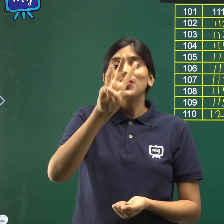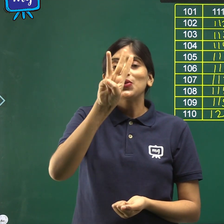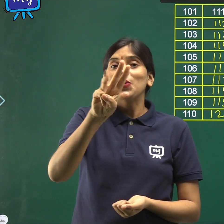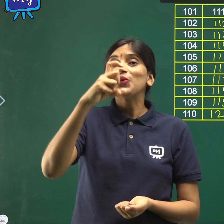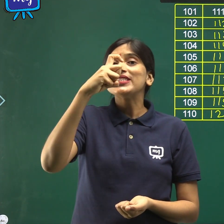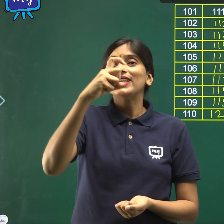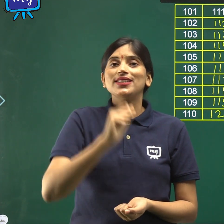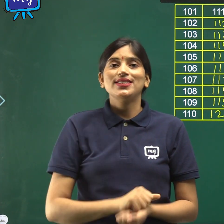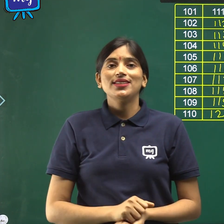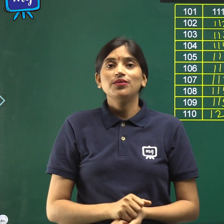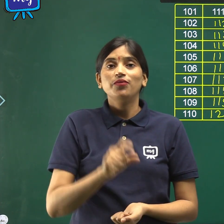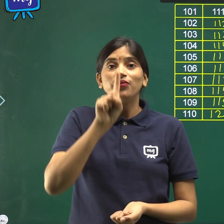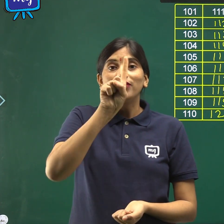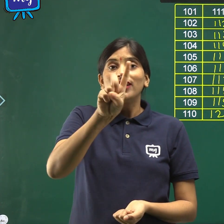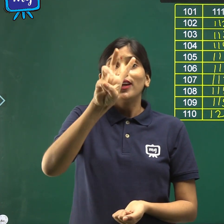137,